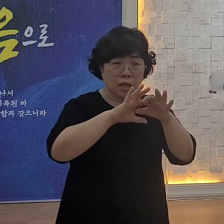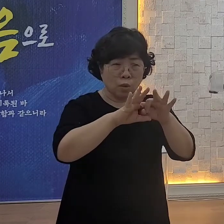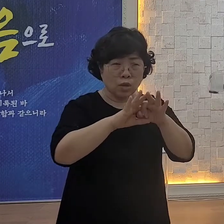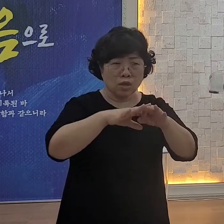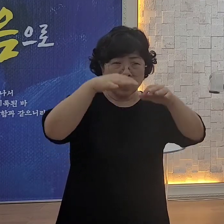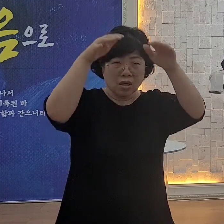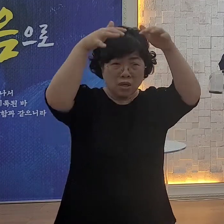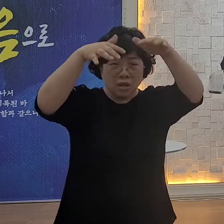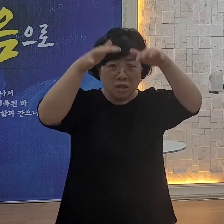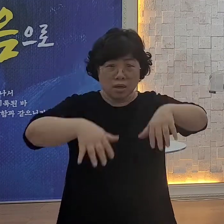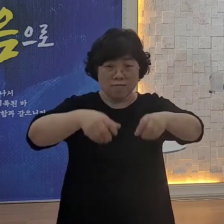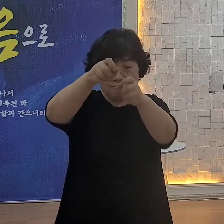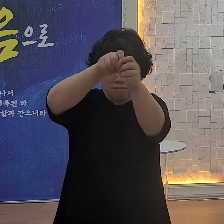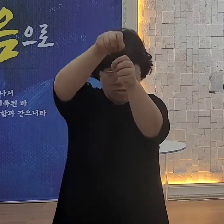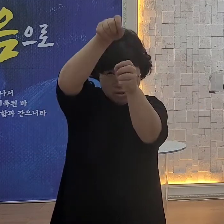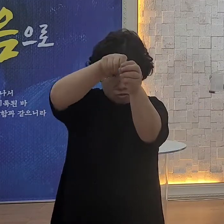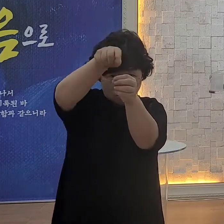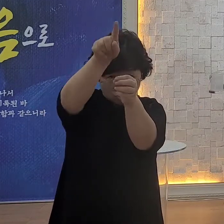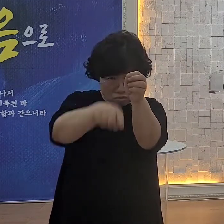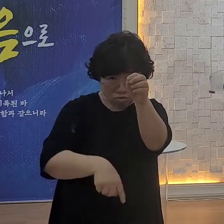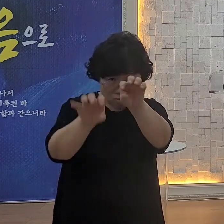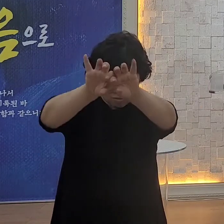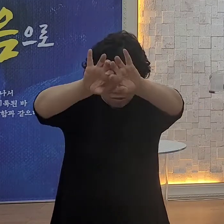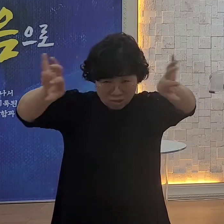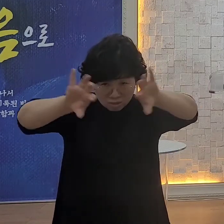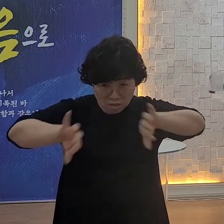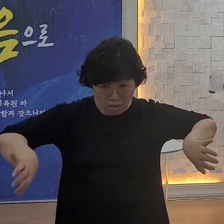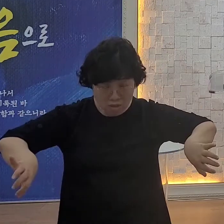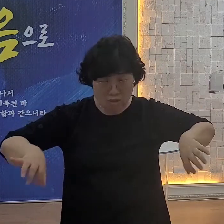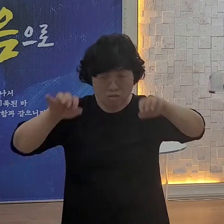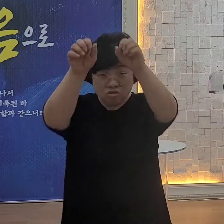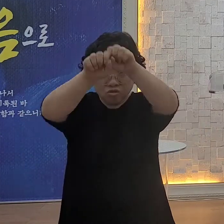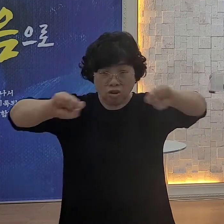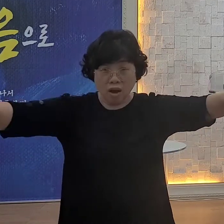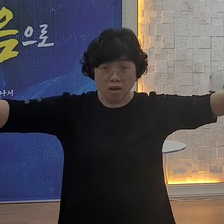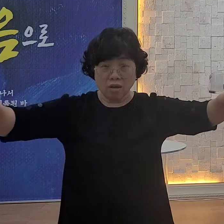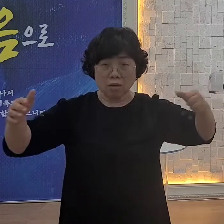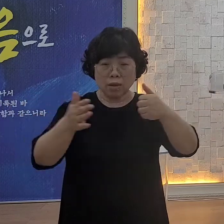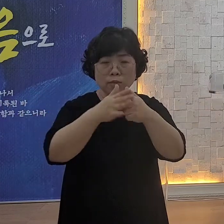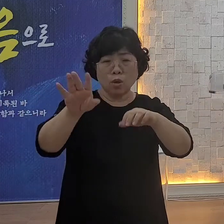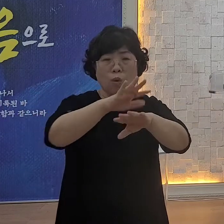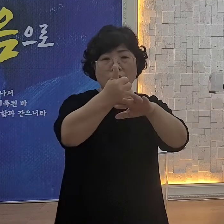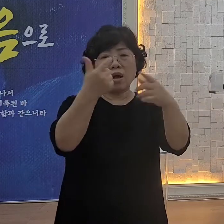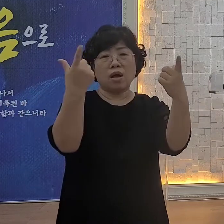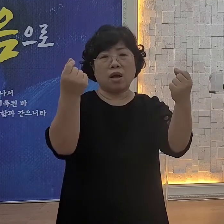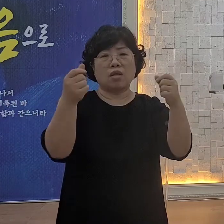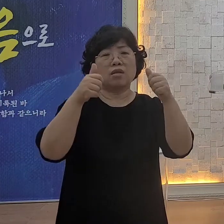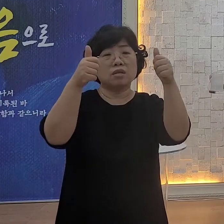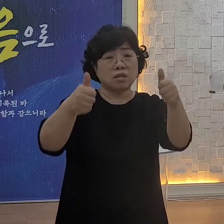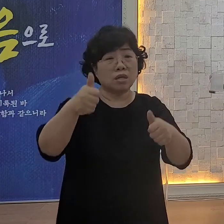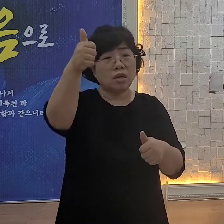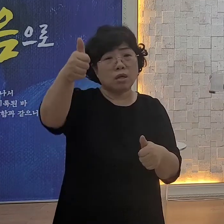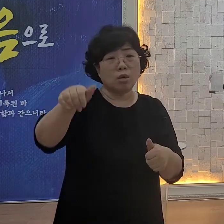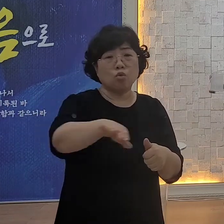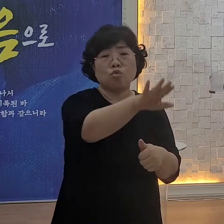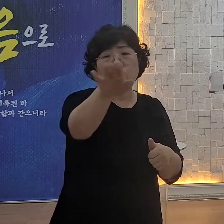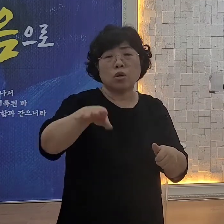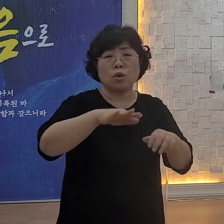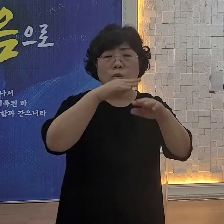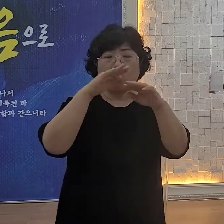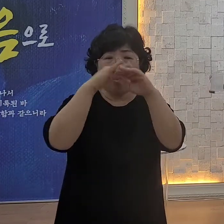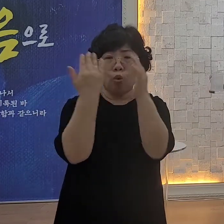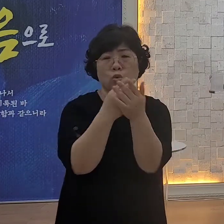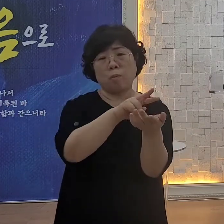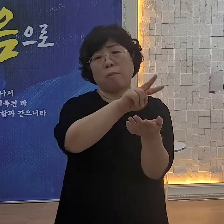휘장이 찢어진 이후에 우리에게 주신 직책이 왕 같은 제사장이라는 직책을 주셨다. 우리 전부 다. 그래서